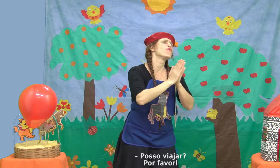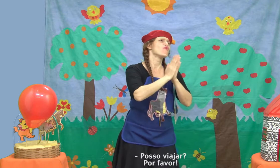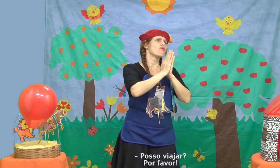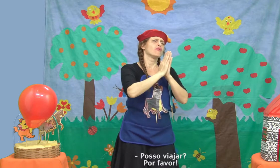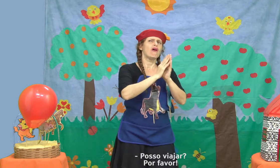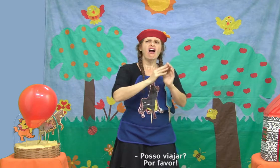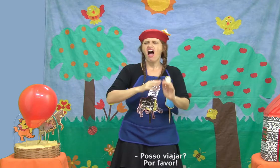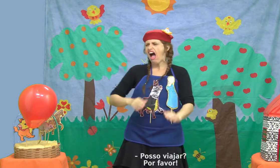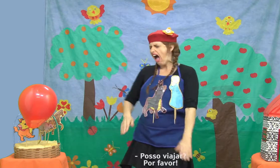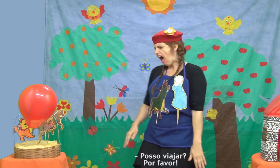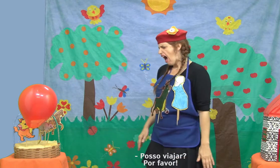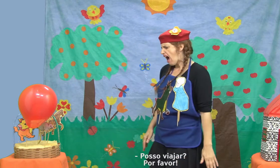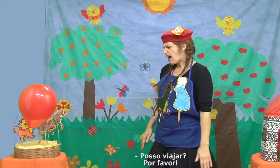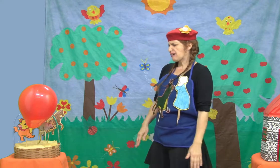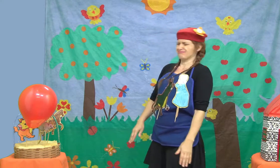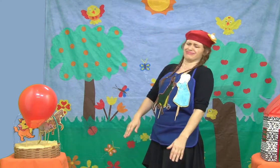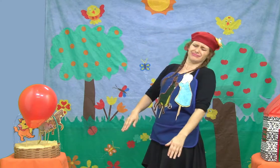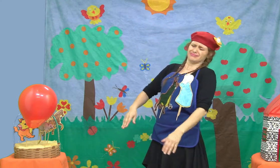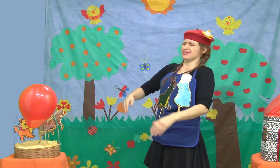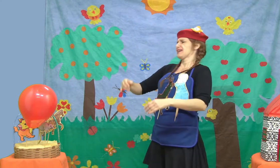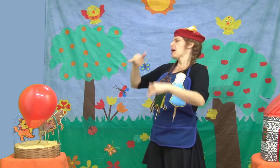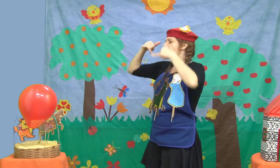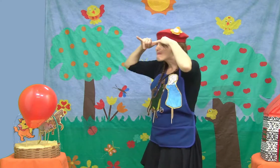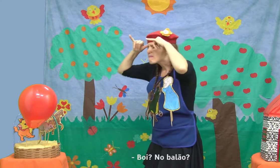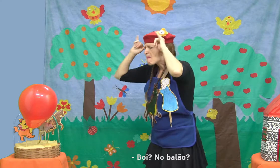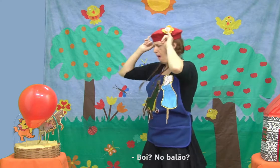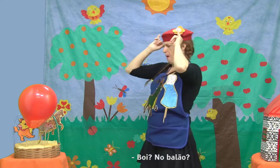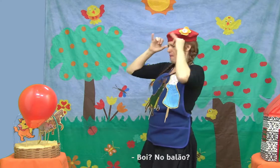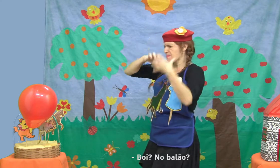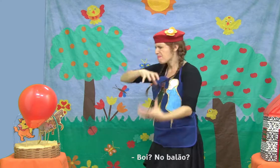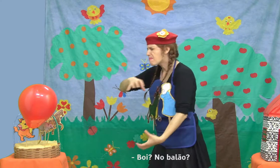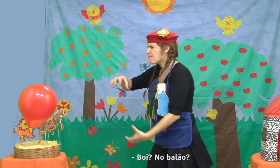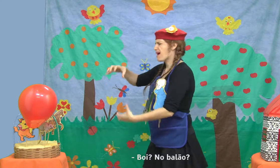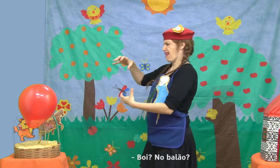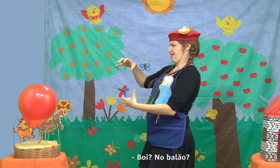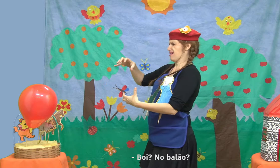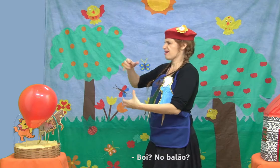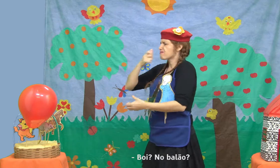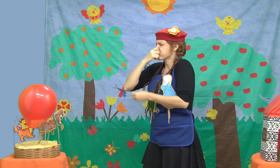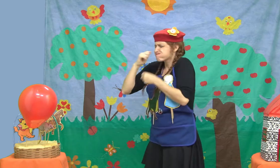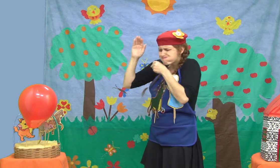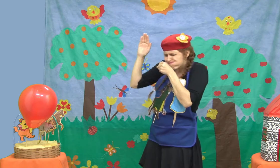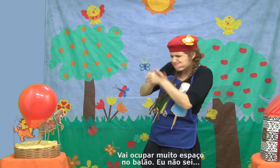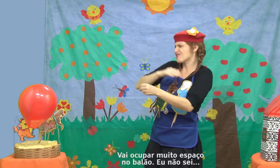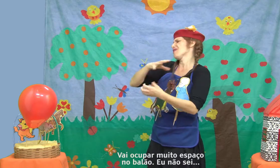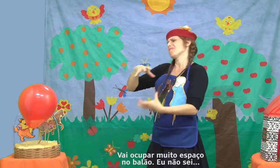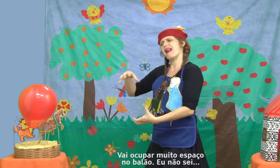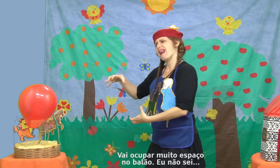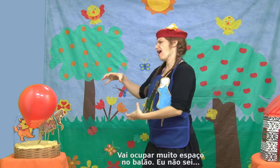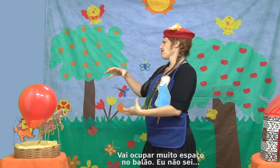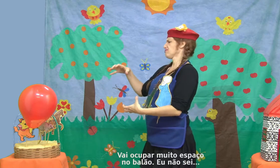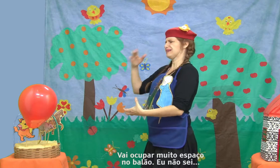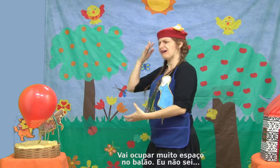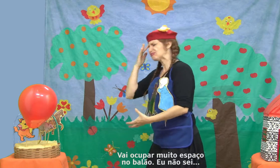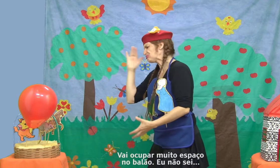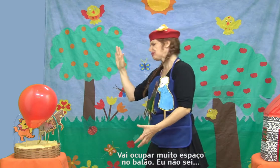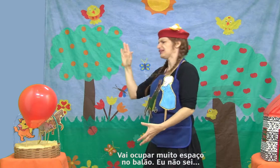por favor boa aí no balão vamos dar muito espaço no balão eu não